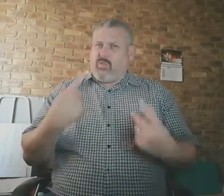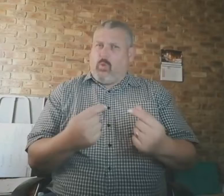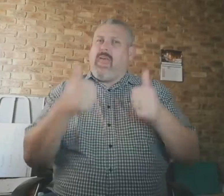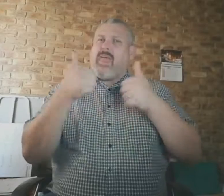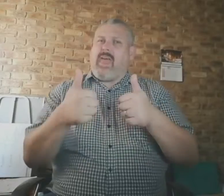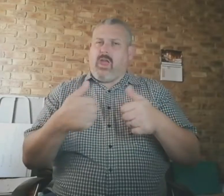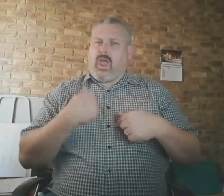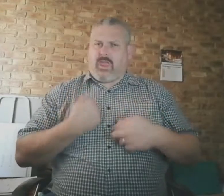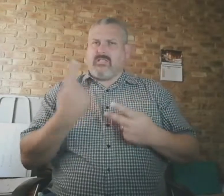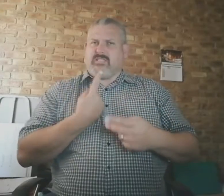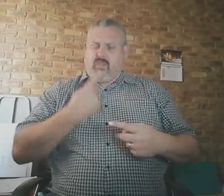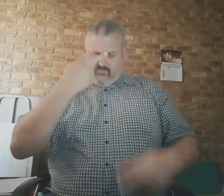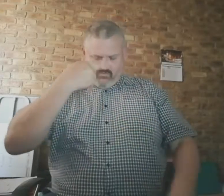Doen, ek kan zelf.